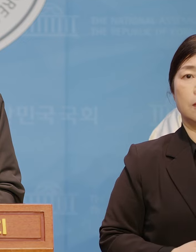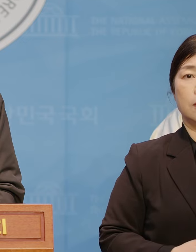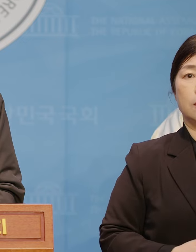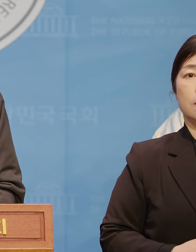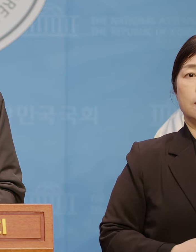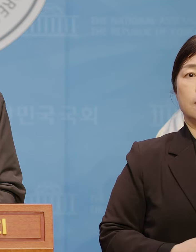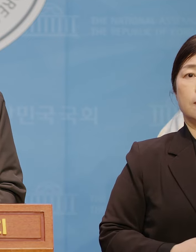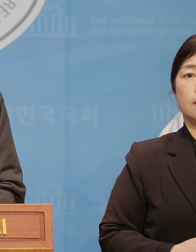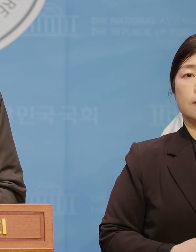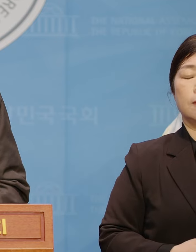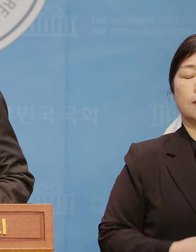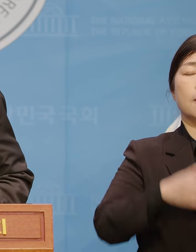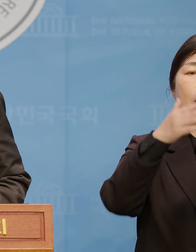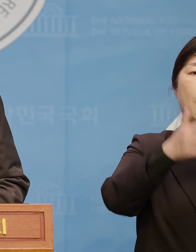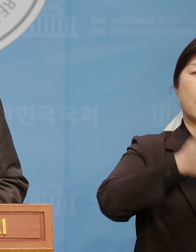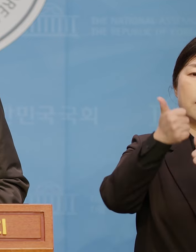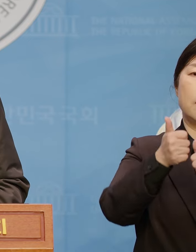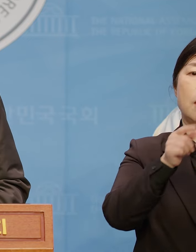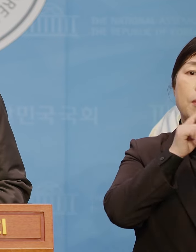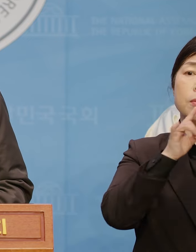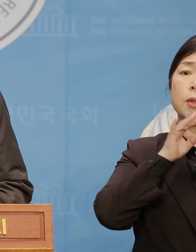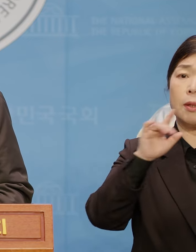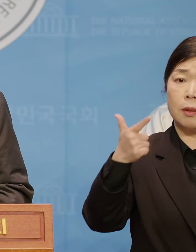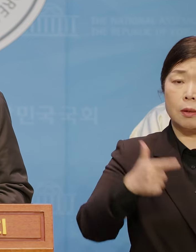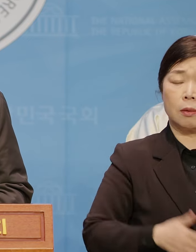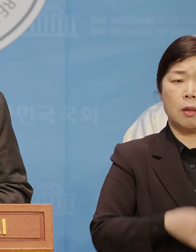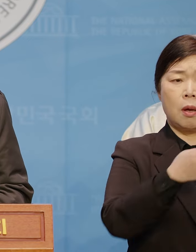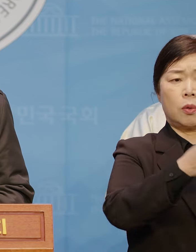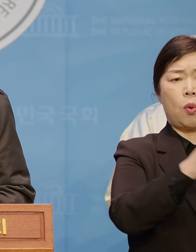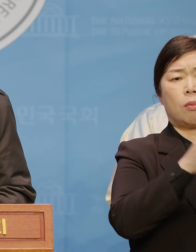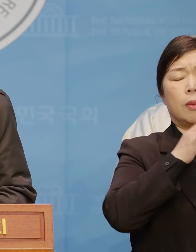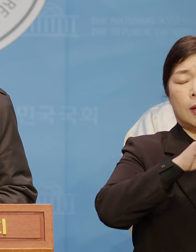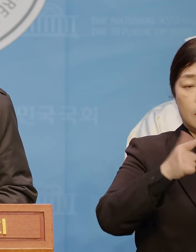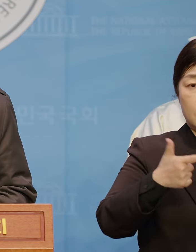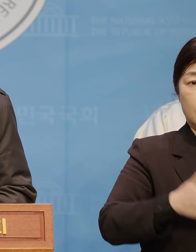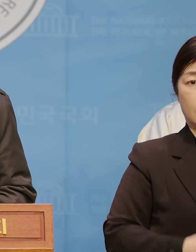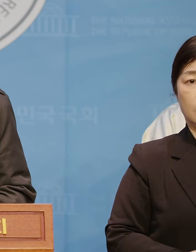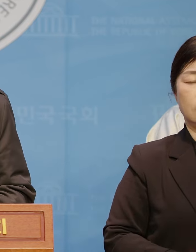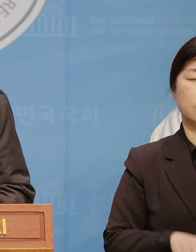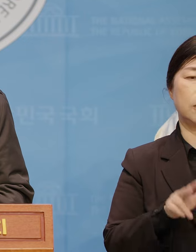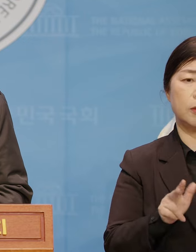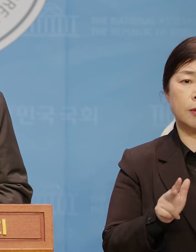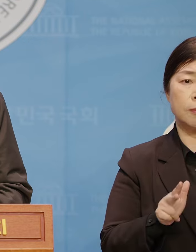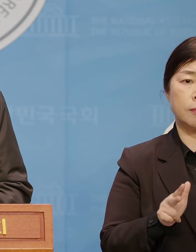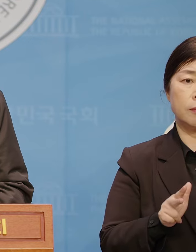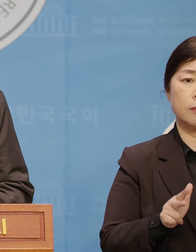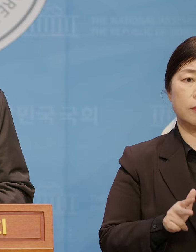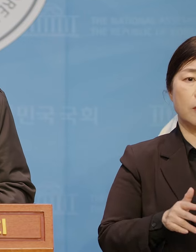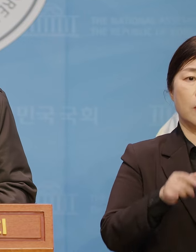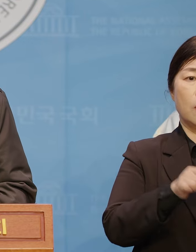된다면 하나님의 말씀뿐만 아니라 교회뿐만 아니라 이제는